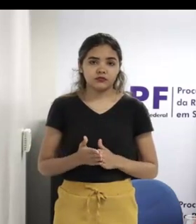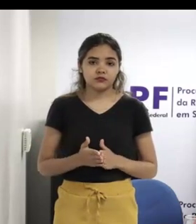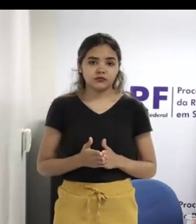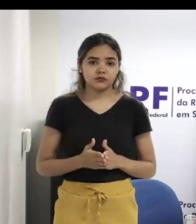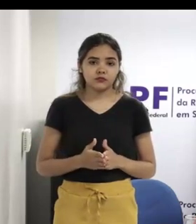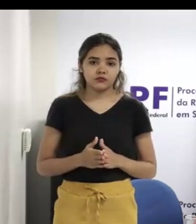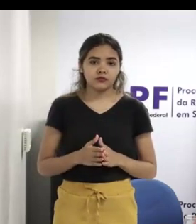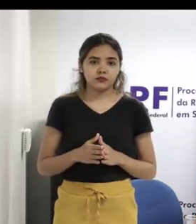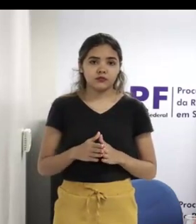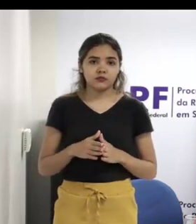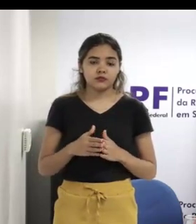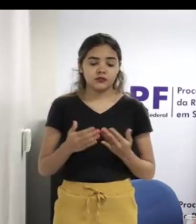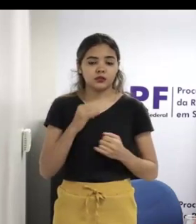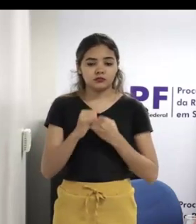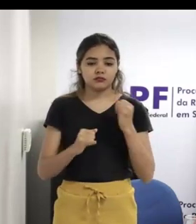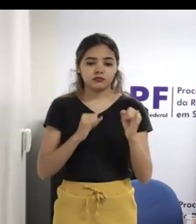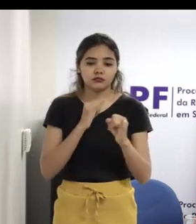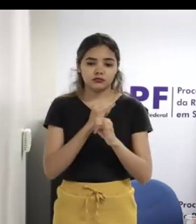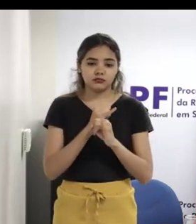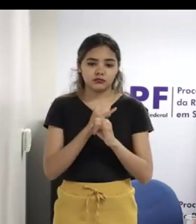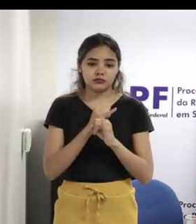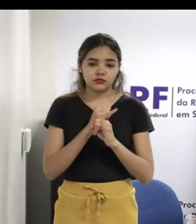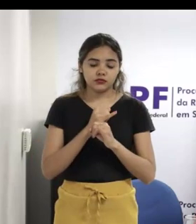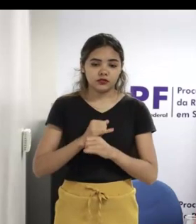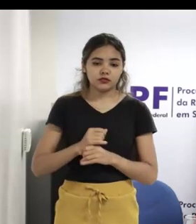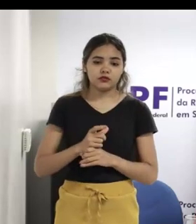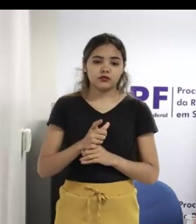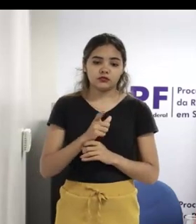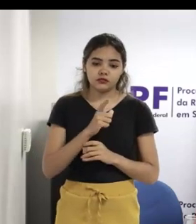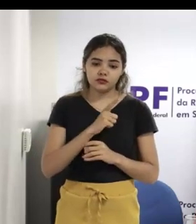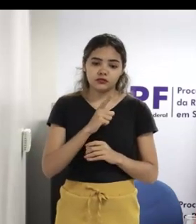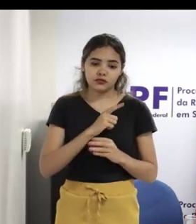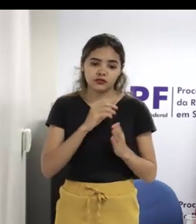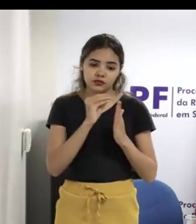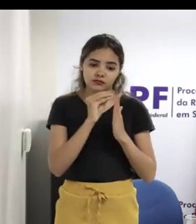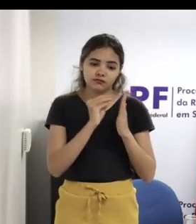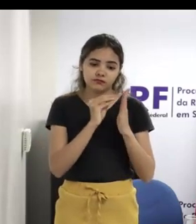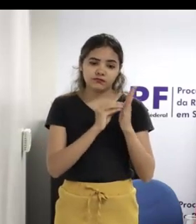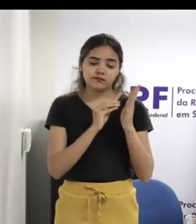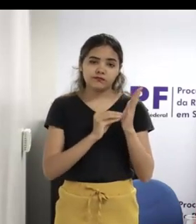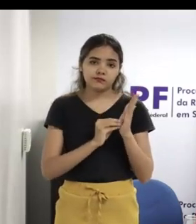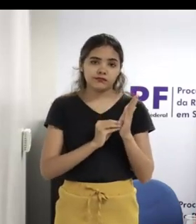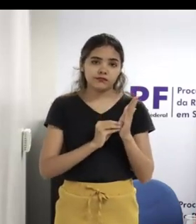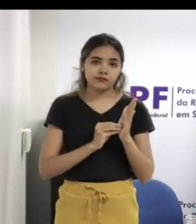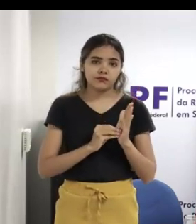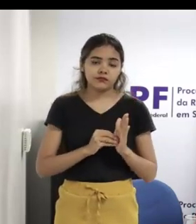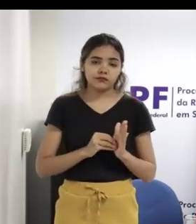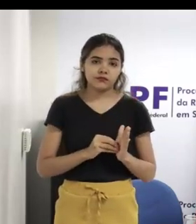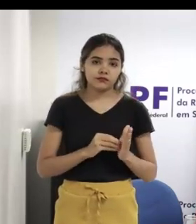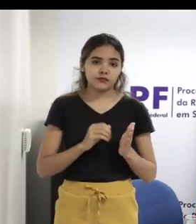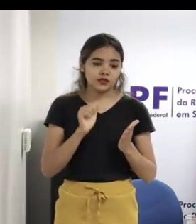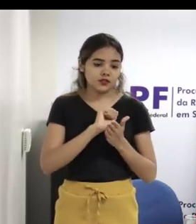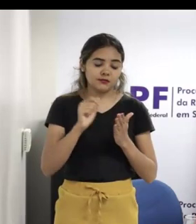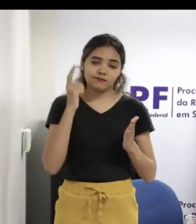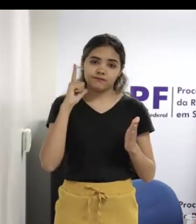hora Ele publicou tal imagem tal hora ele baixou tal imagem ele produziu aquilo ali Quando